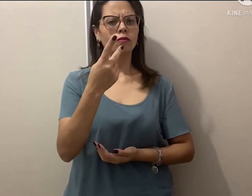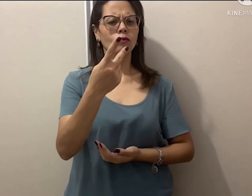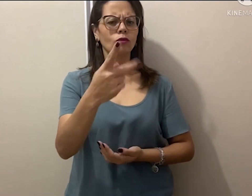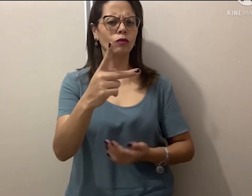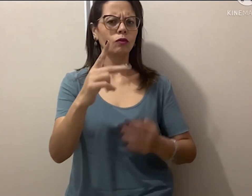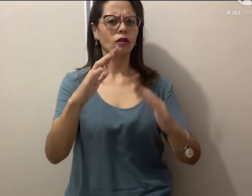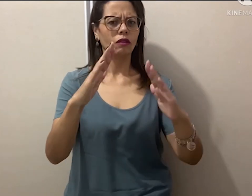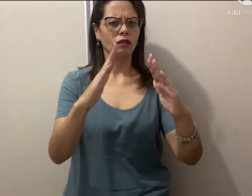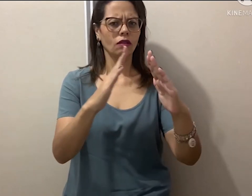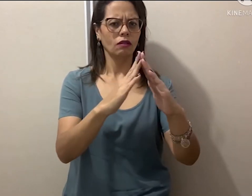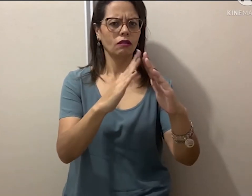Quarto,